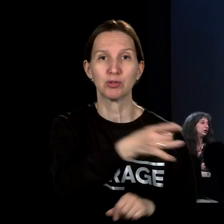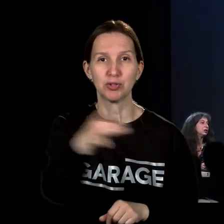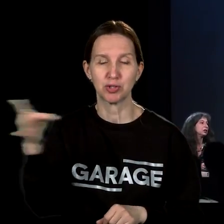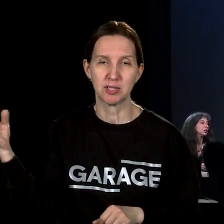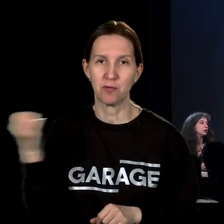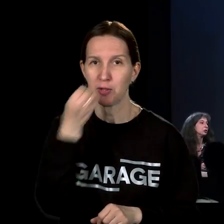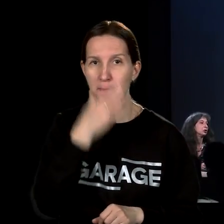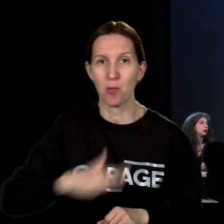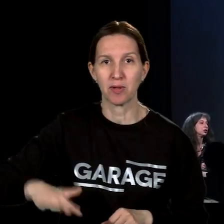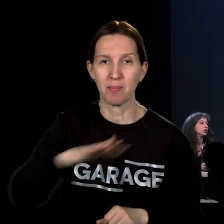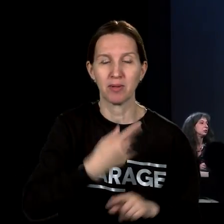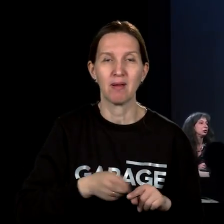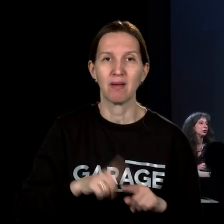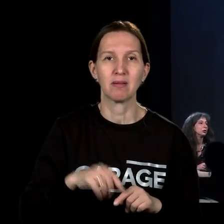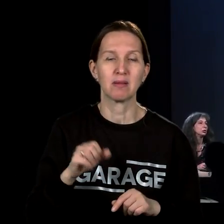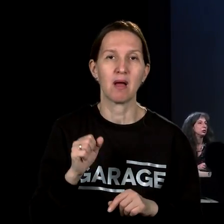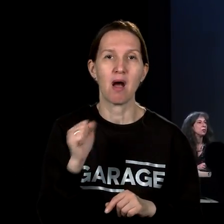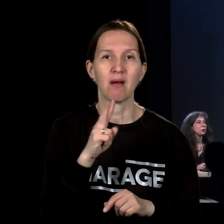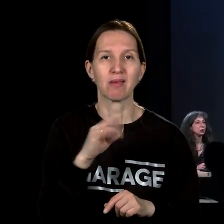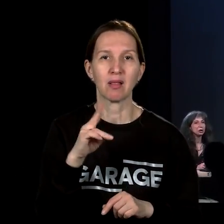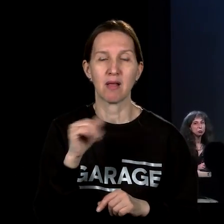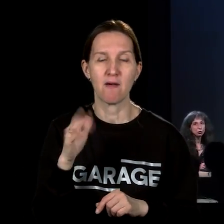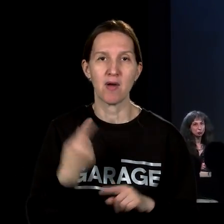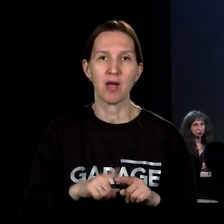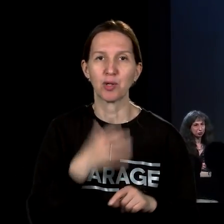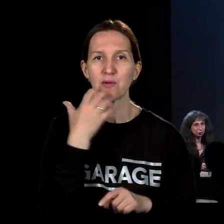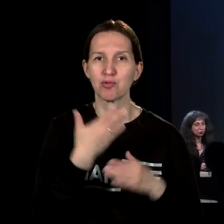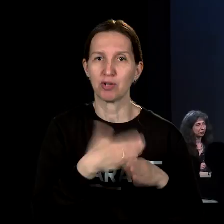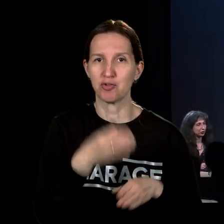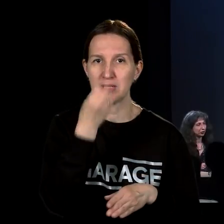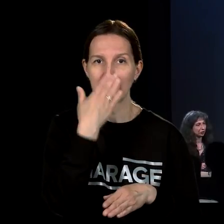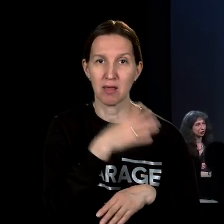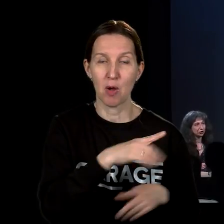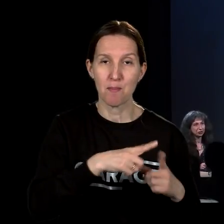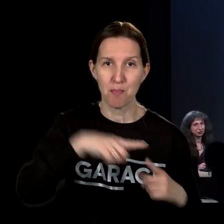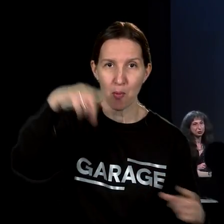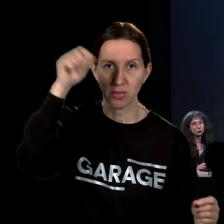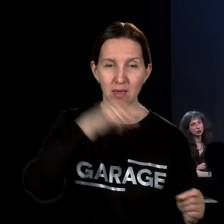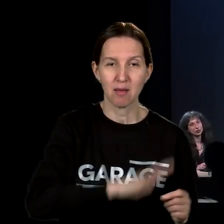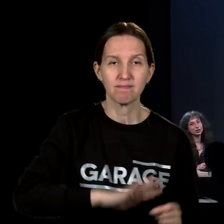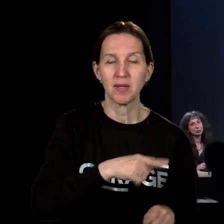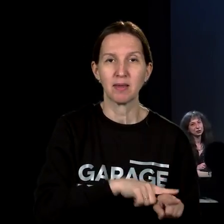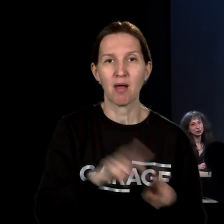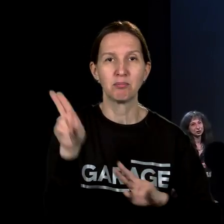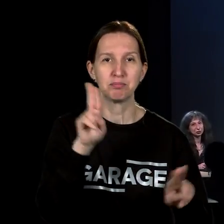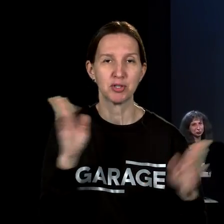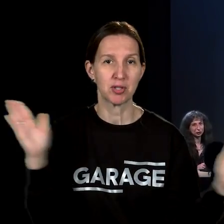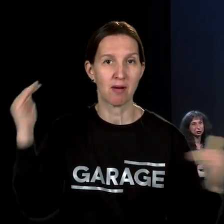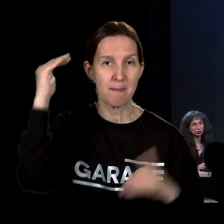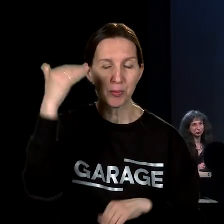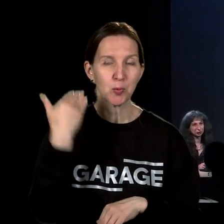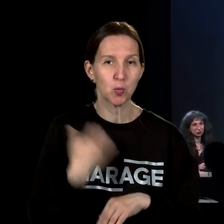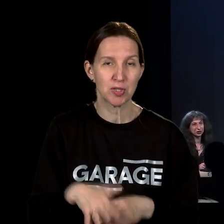и делает такие вот очень странные работы, в которых он уже Японию родную видит через призму Латинской Америки, когда